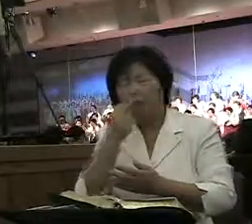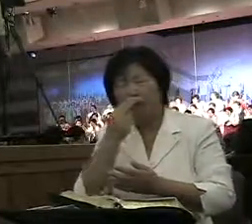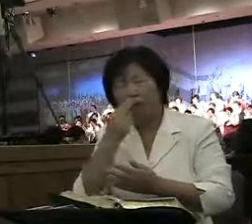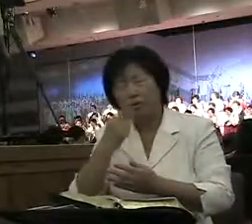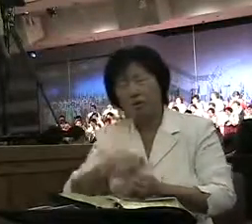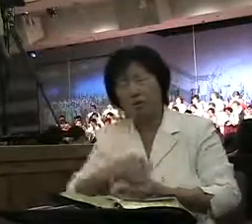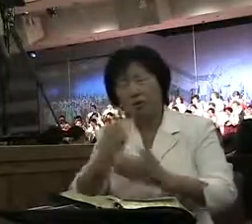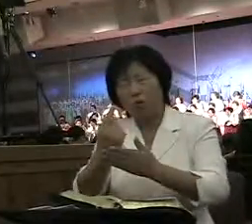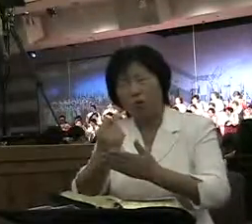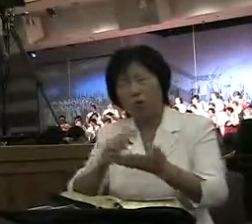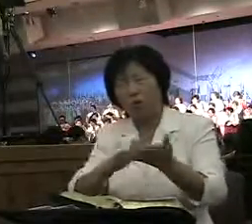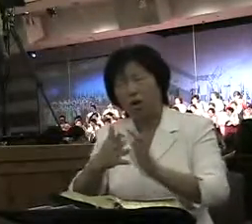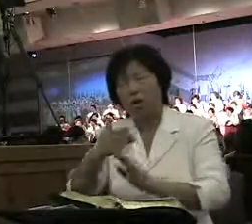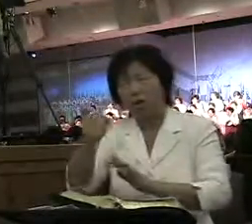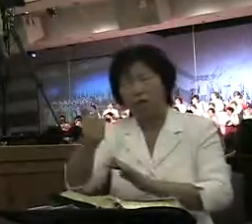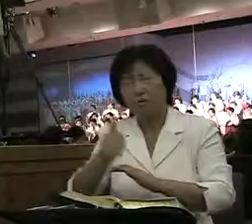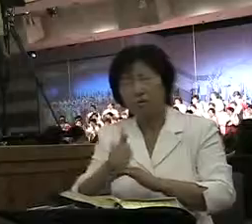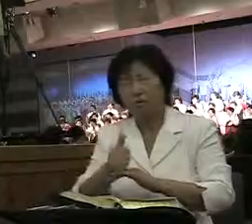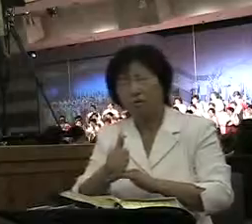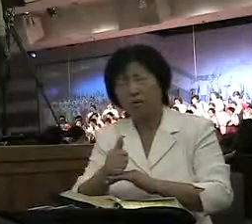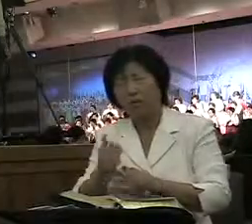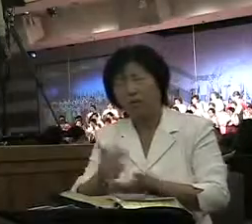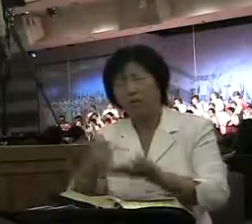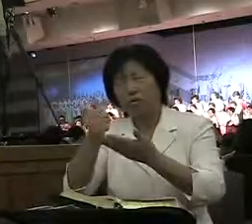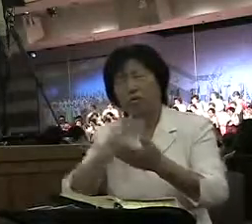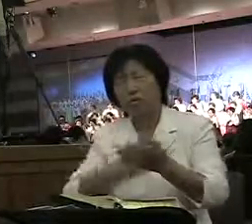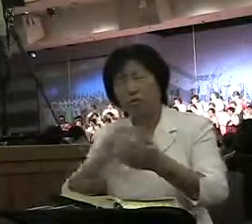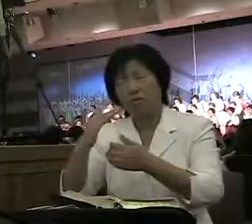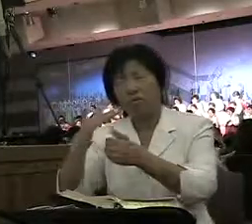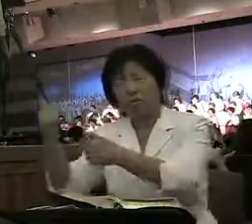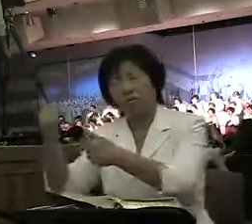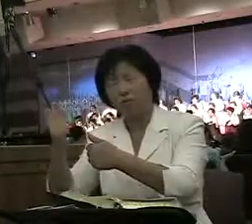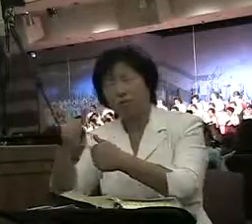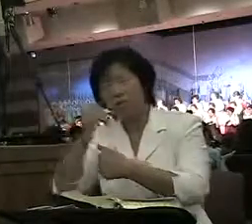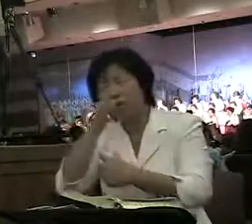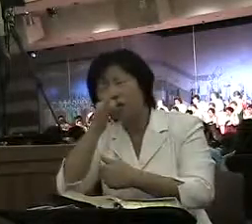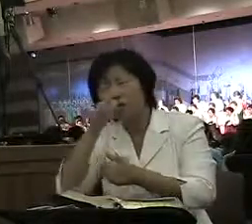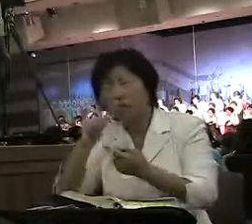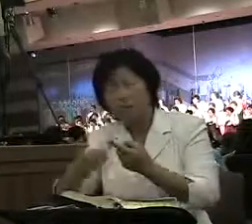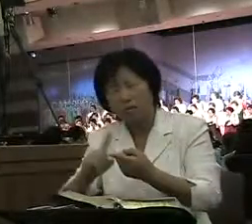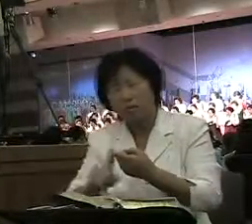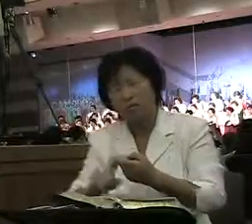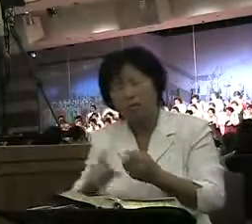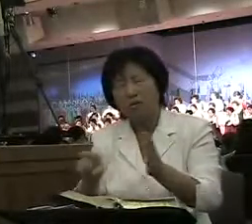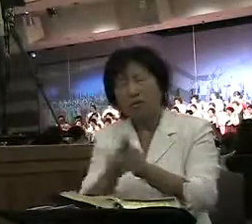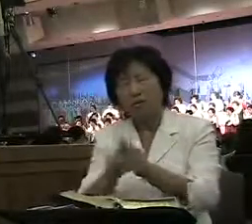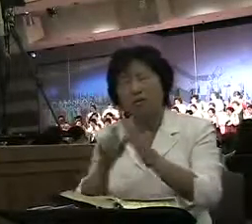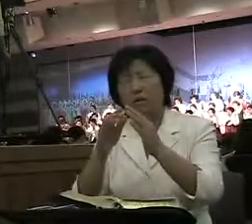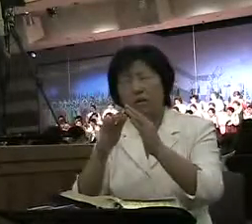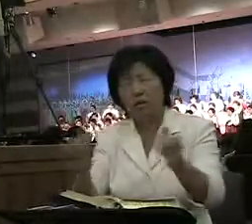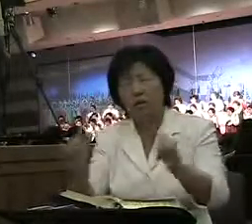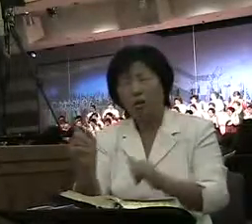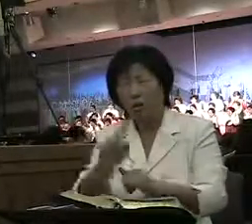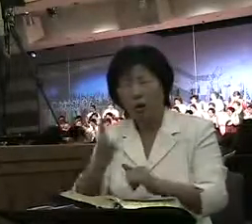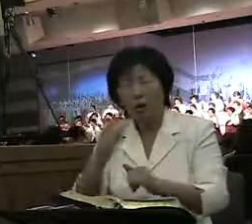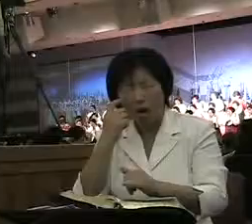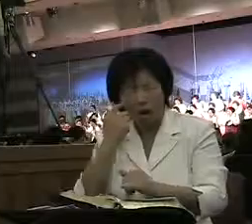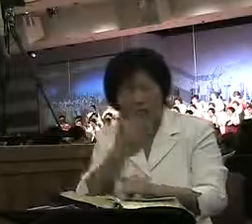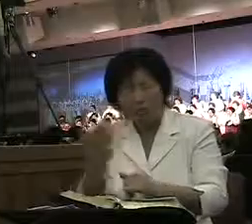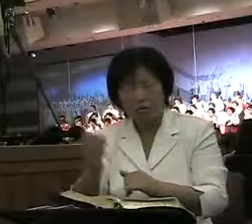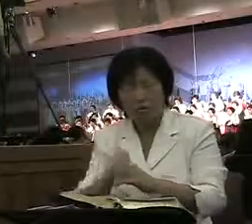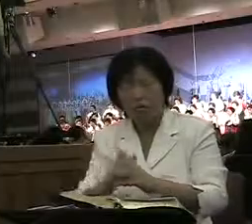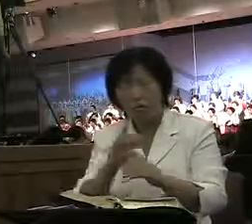생명수는 홀로 예수인데 주님 나를 부르시고 있는데 믿는 자여 어이할까